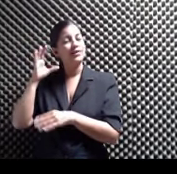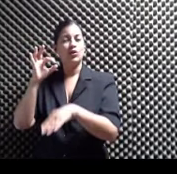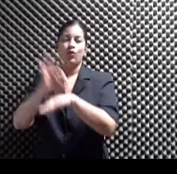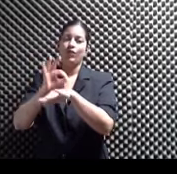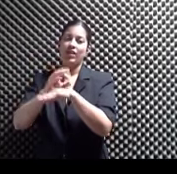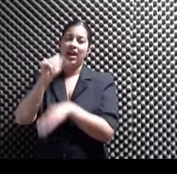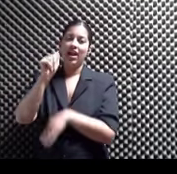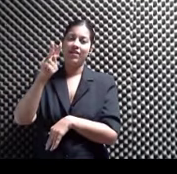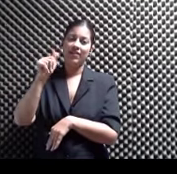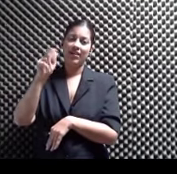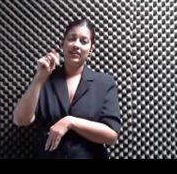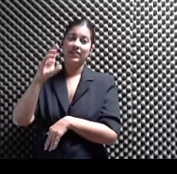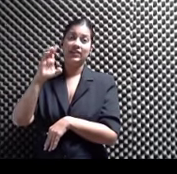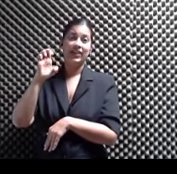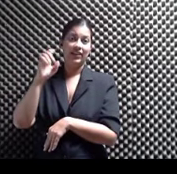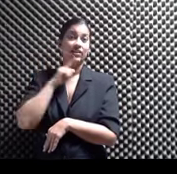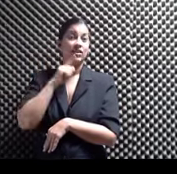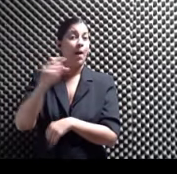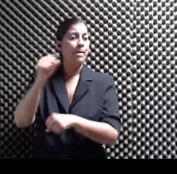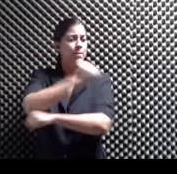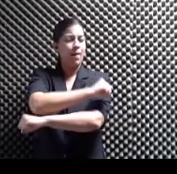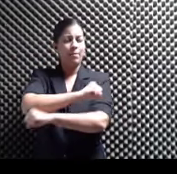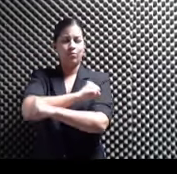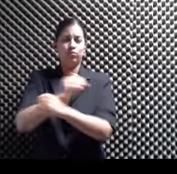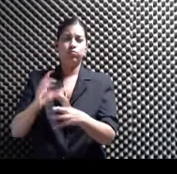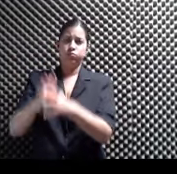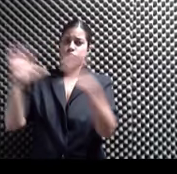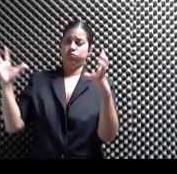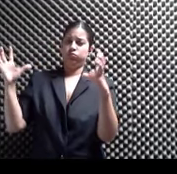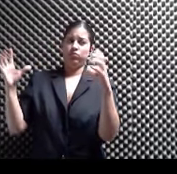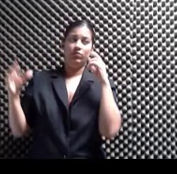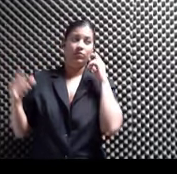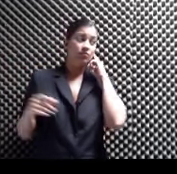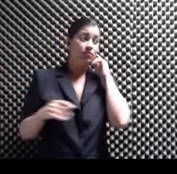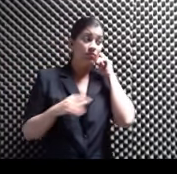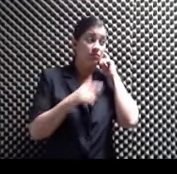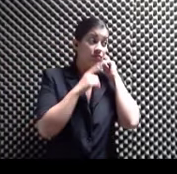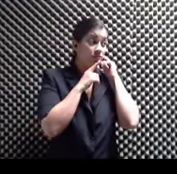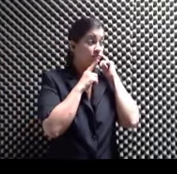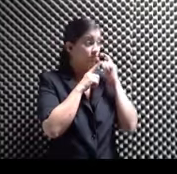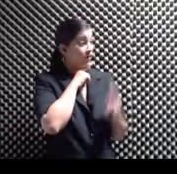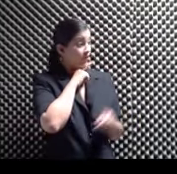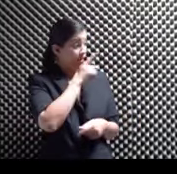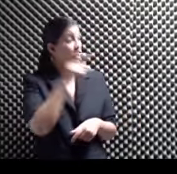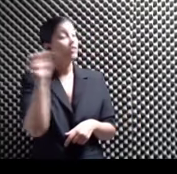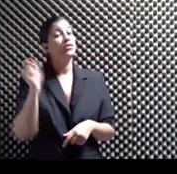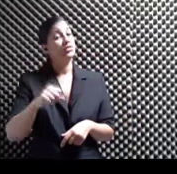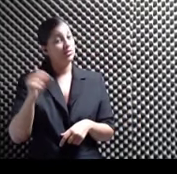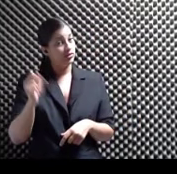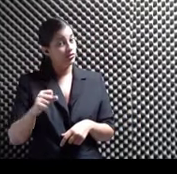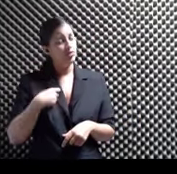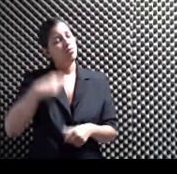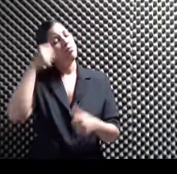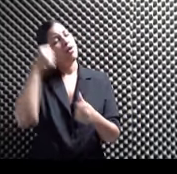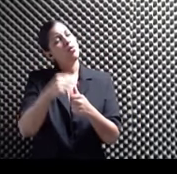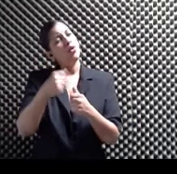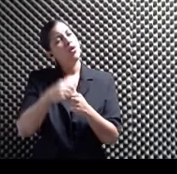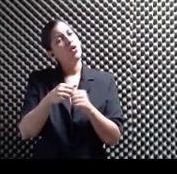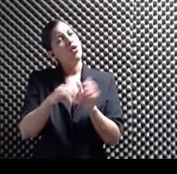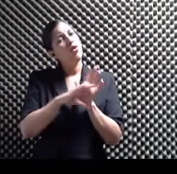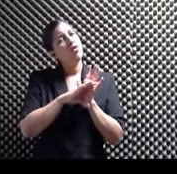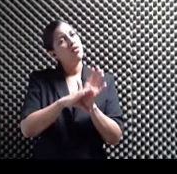Avance. Pues allí pusieron una bomba, aquella bomba hizo un boquete gigantesco. O sea, que de verdad fue una bomba. Y recuerdo la portada